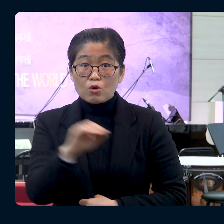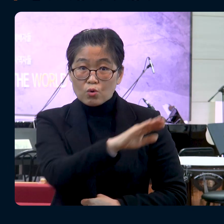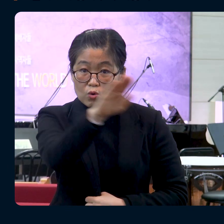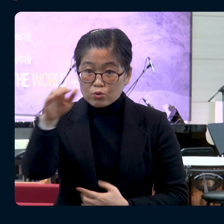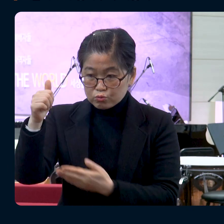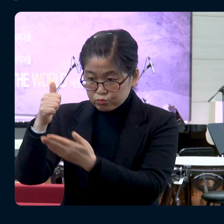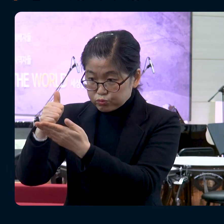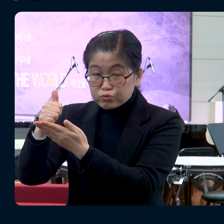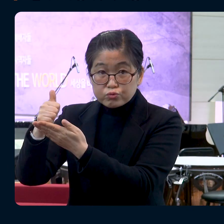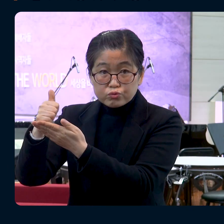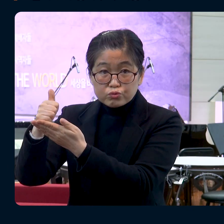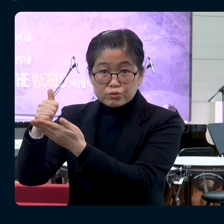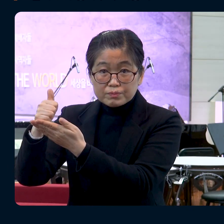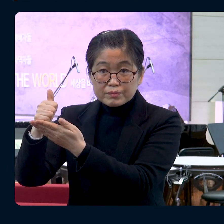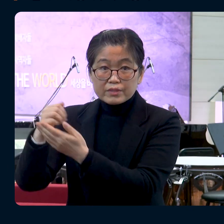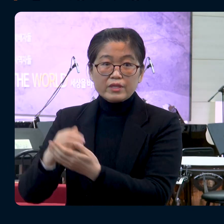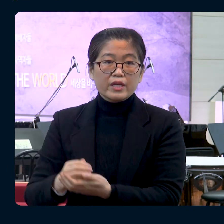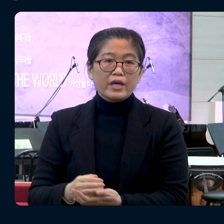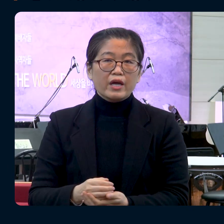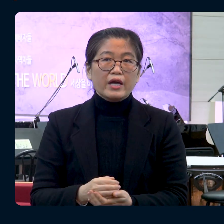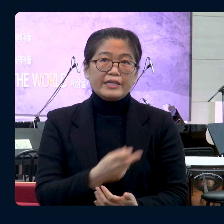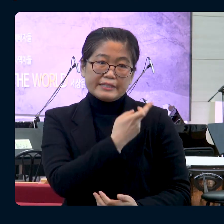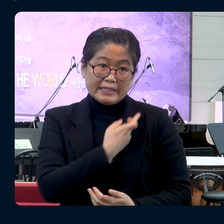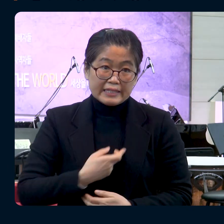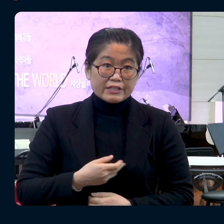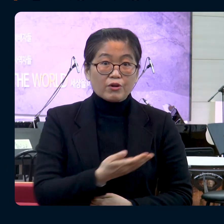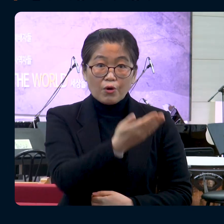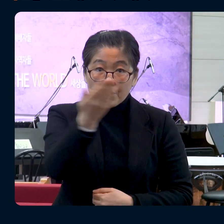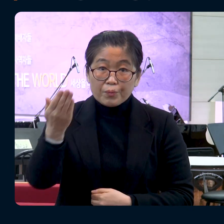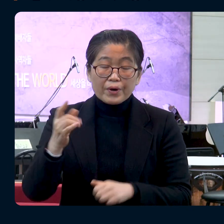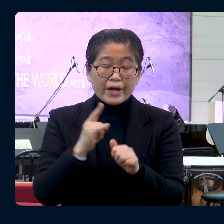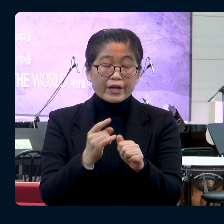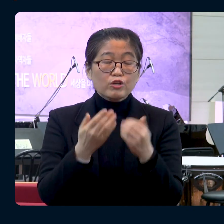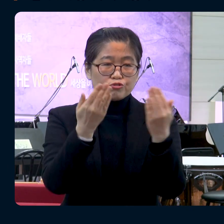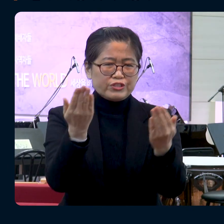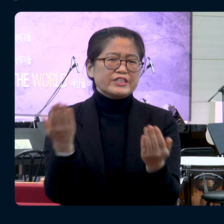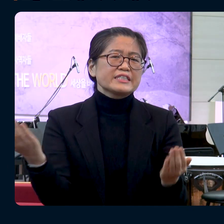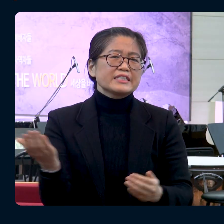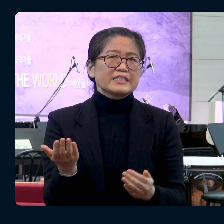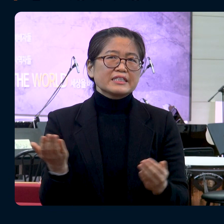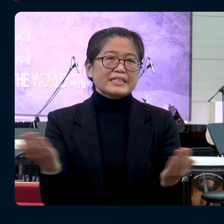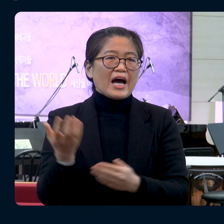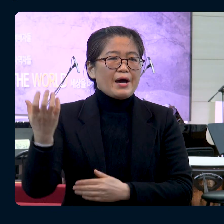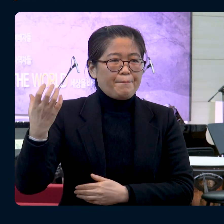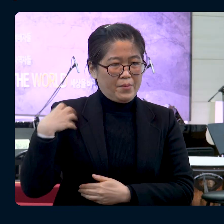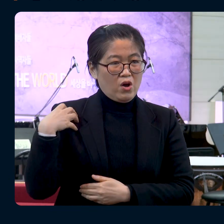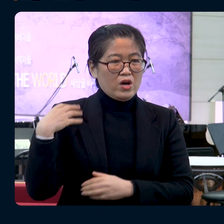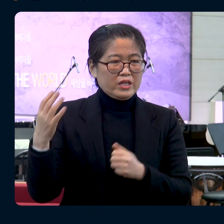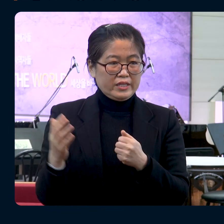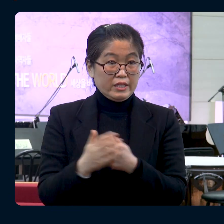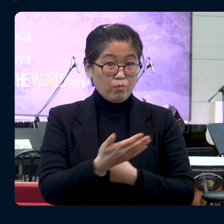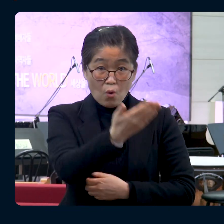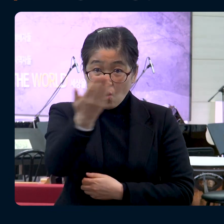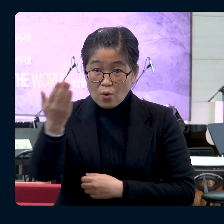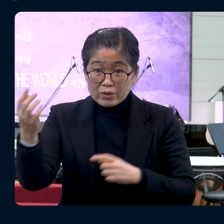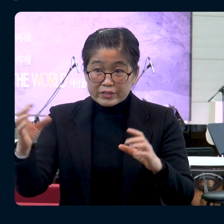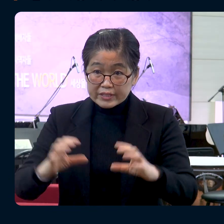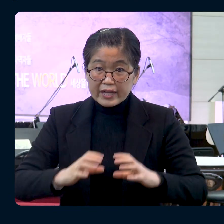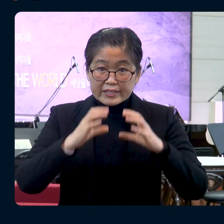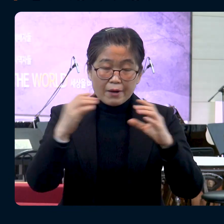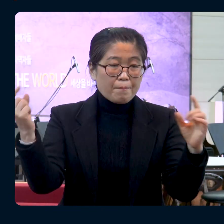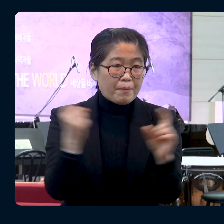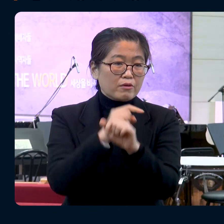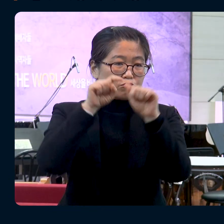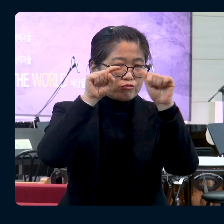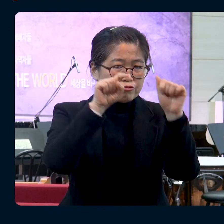우리 주님께서 당신의 사람들에게 주신 사명이거든요. 너희 세상을 바꾸라고 사명을